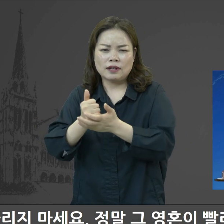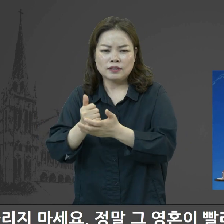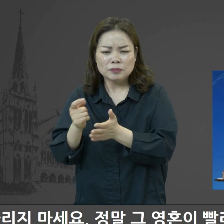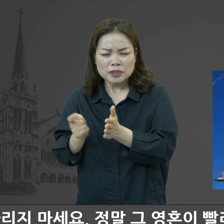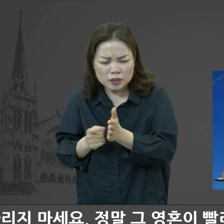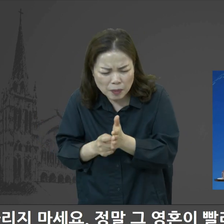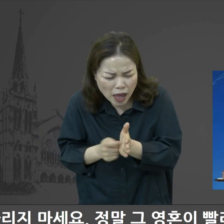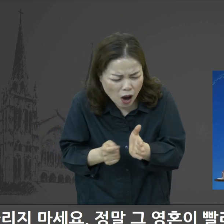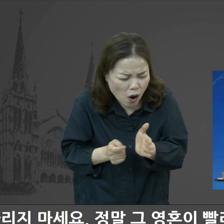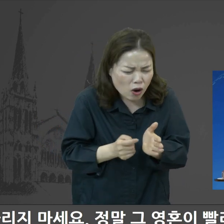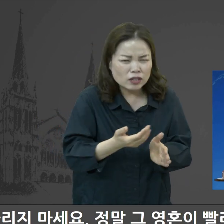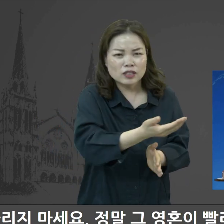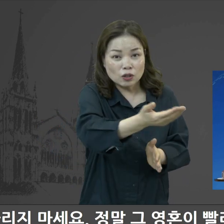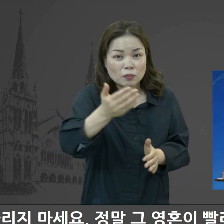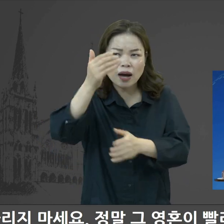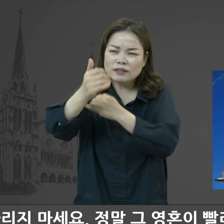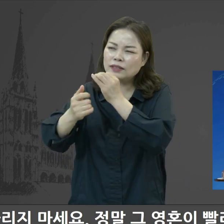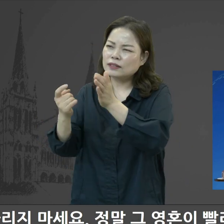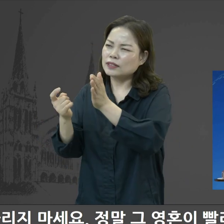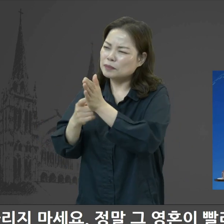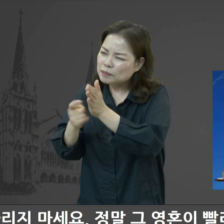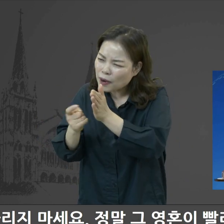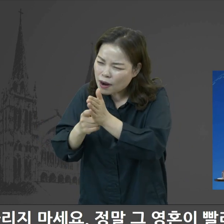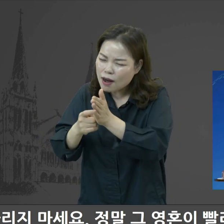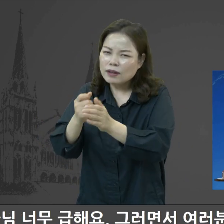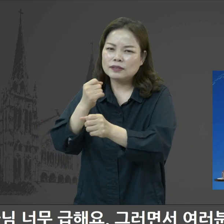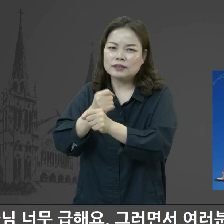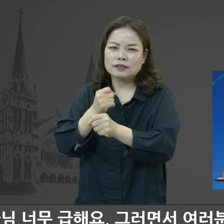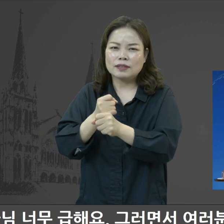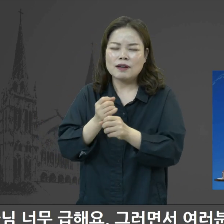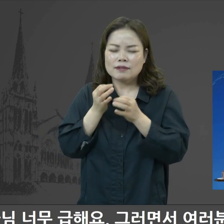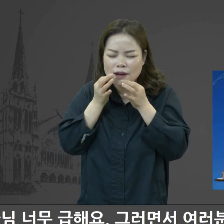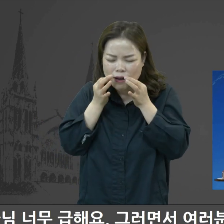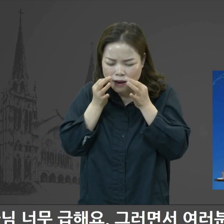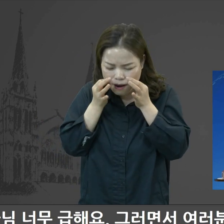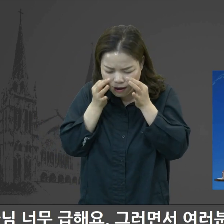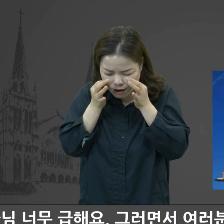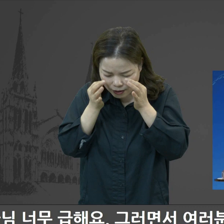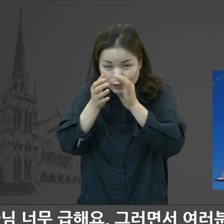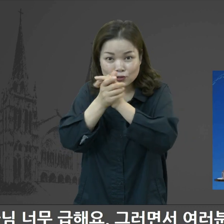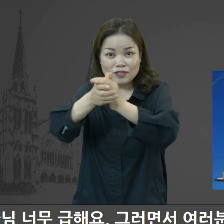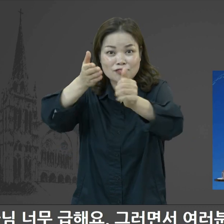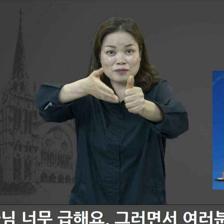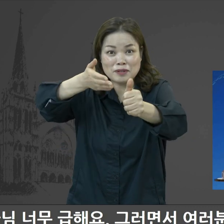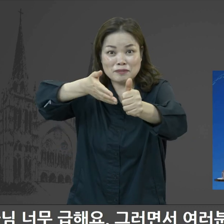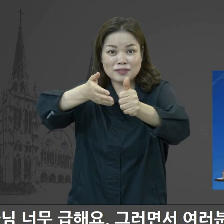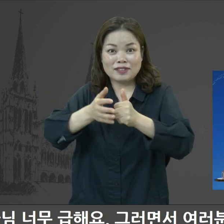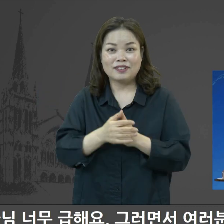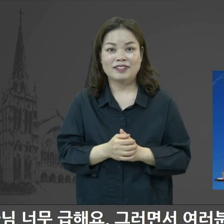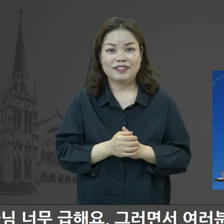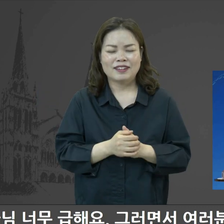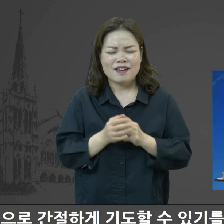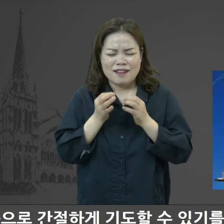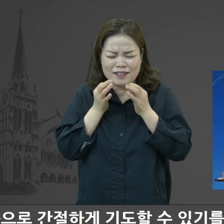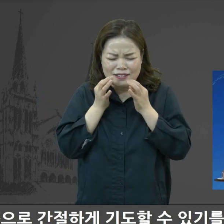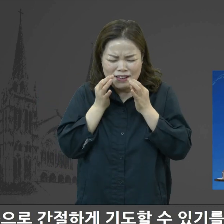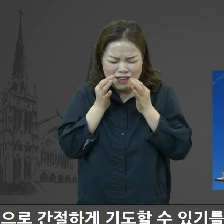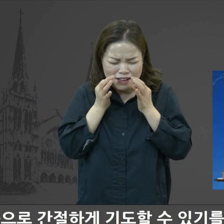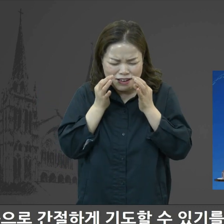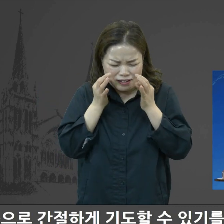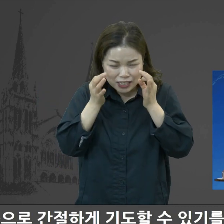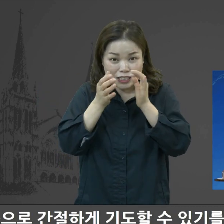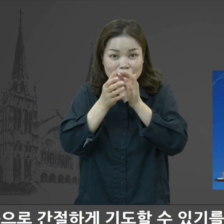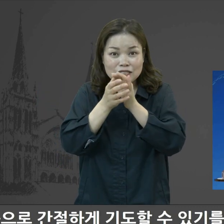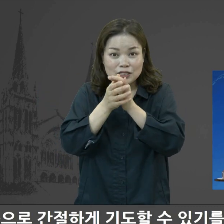급해요 그러면서 여러분들이 하나님 앞에 급전치는 마음으로 간절하게 기도하실 수 있길 바랍니다. 간절하게